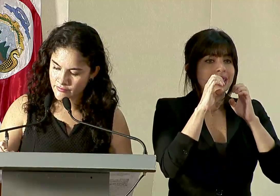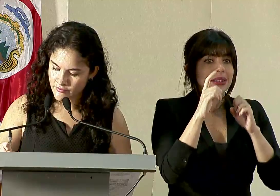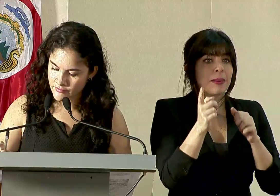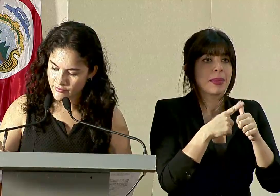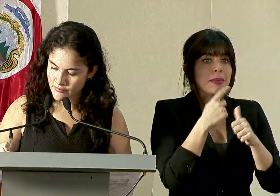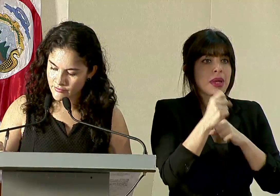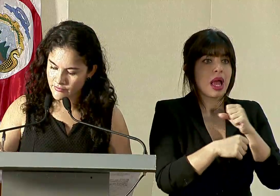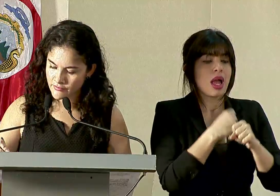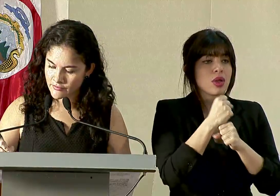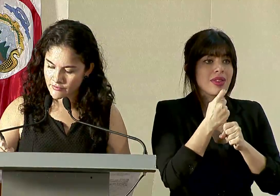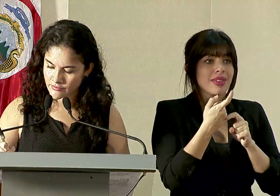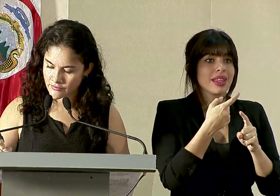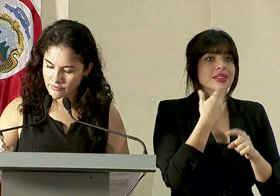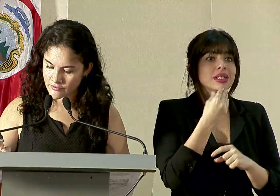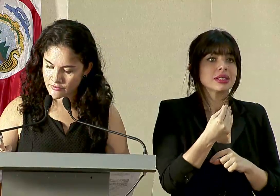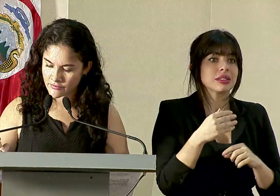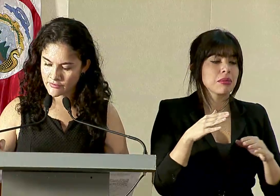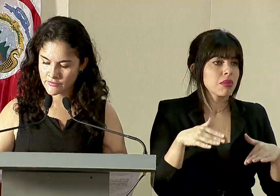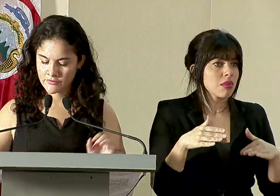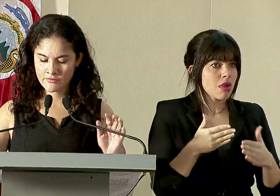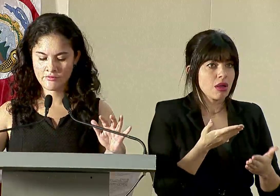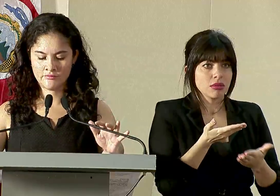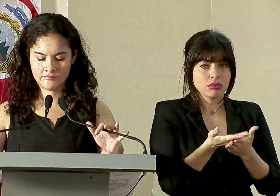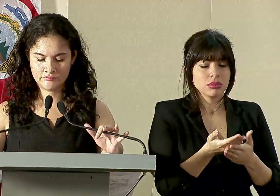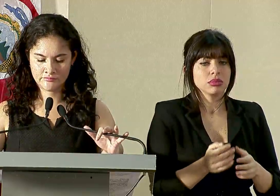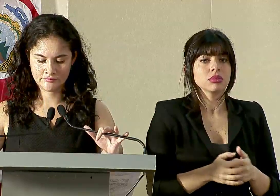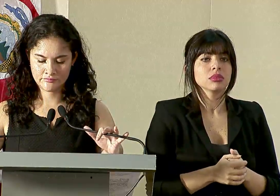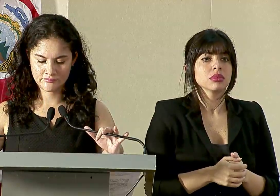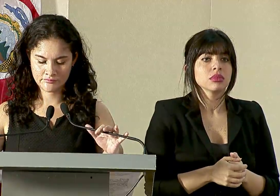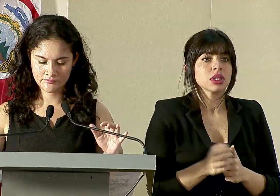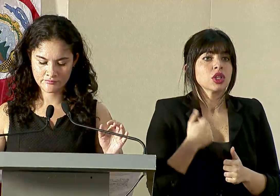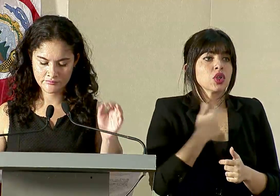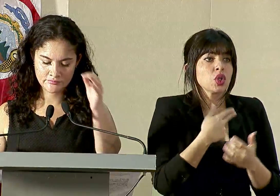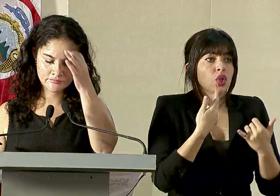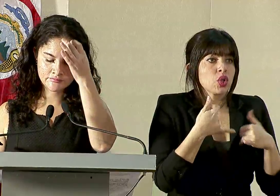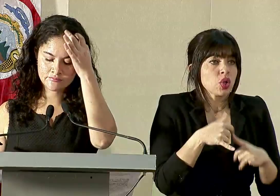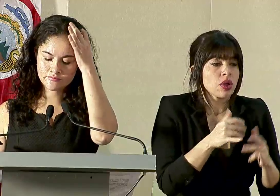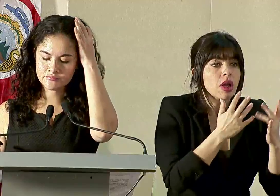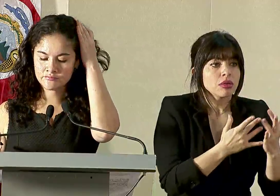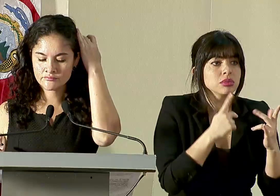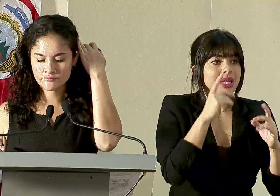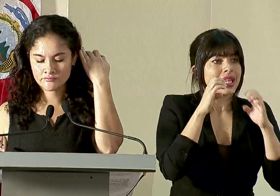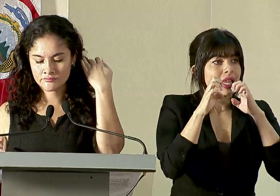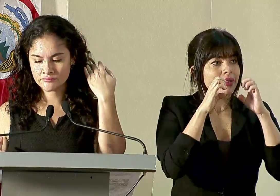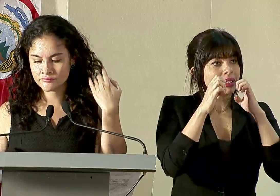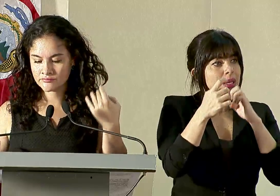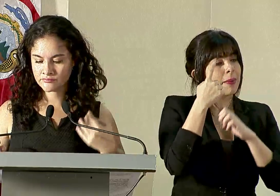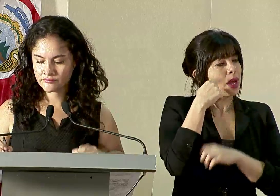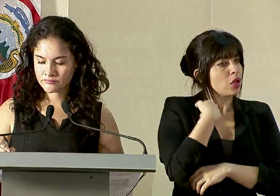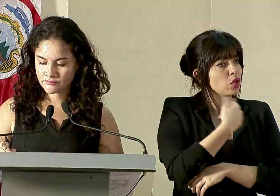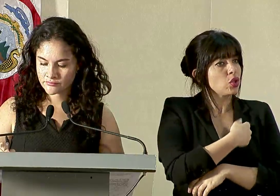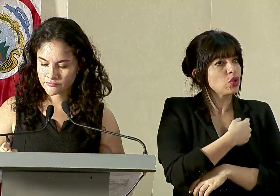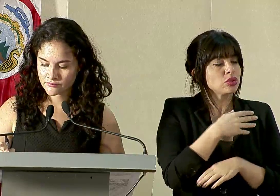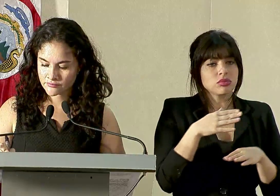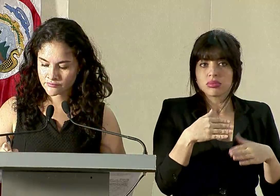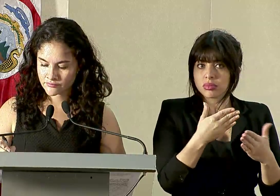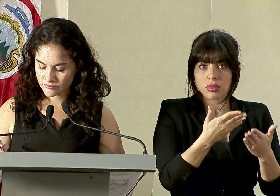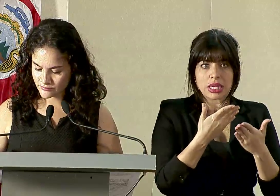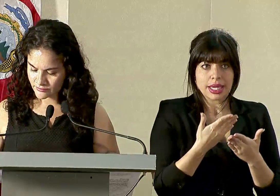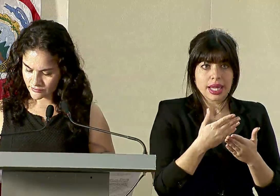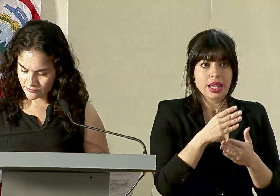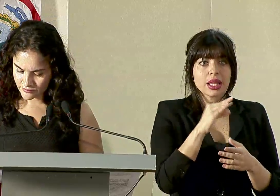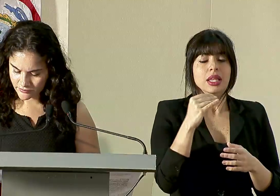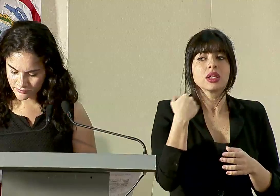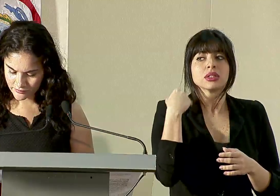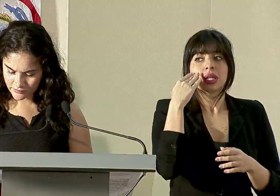primer año de gestión desde diciembre y no se concedió estamos todavía también esperando una entrevista para nosotros no nos la han dado y don